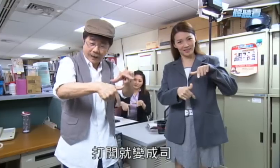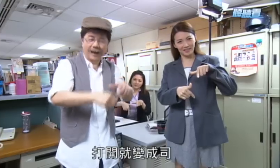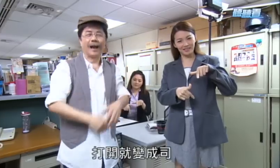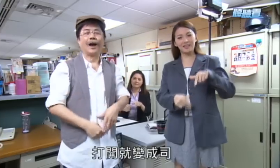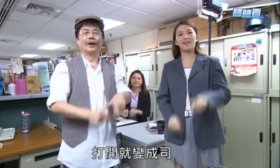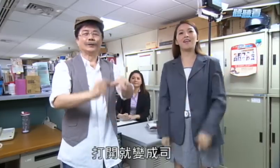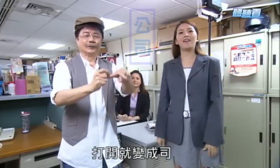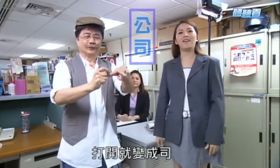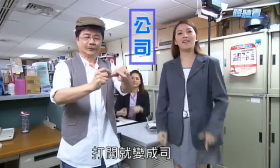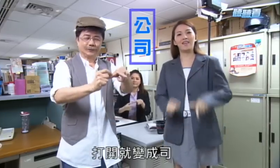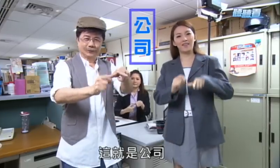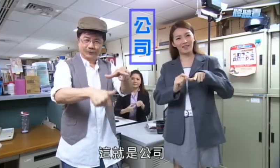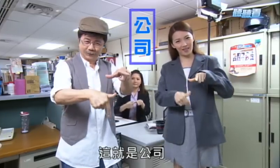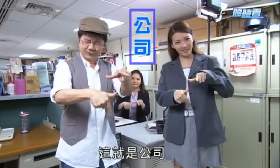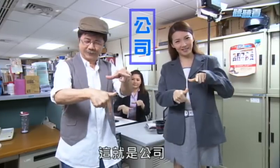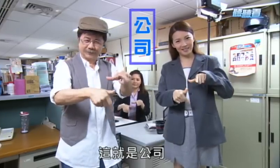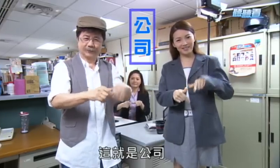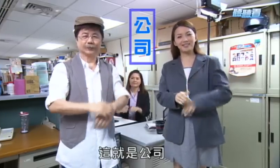呢就变成司，这就是